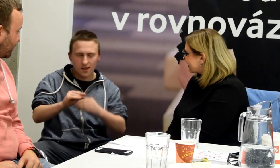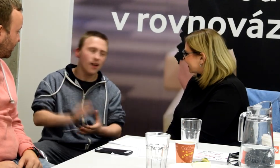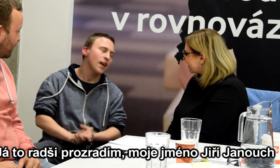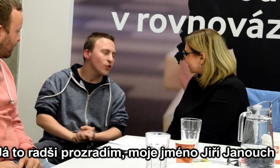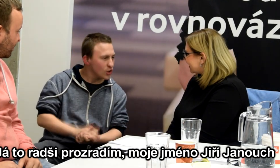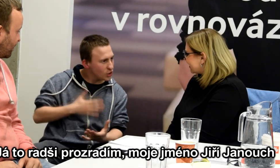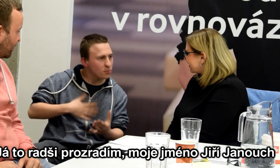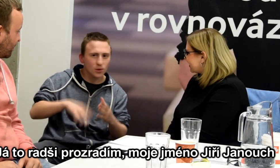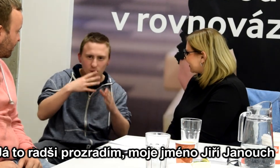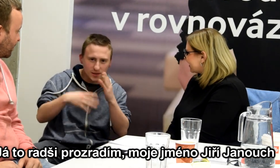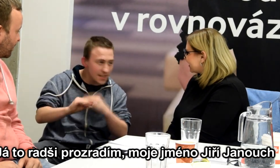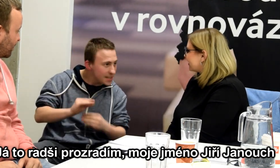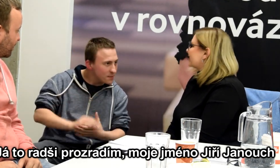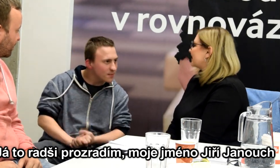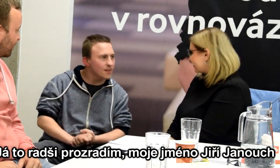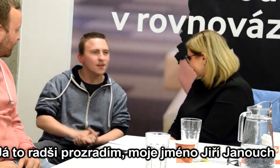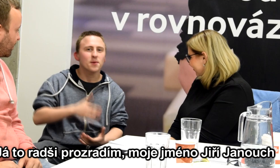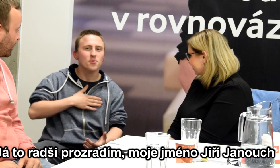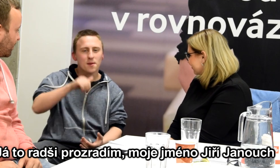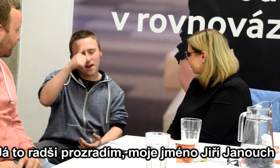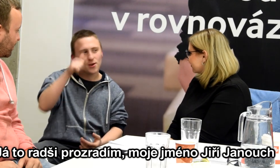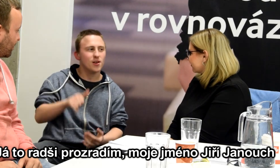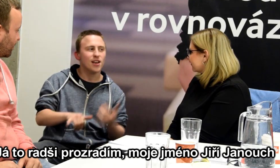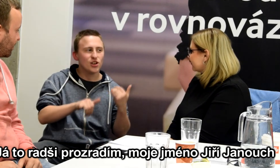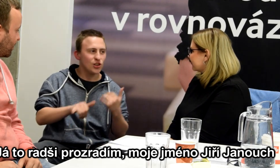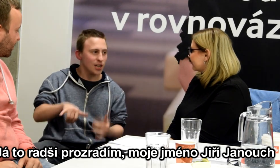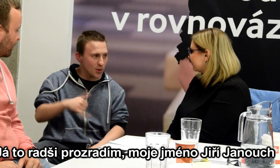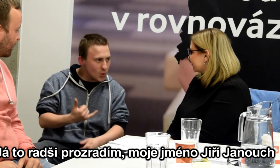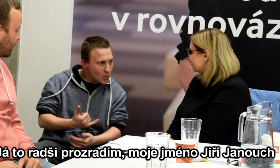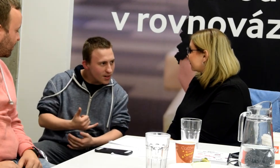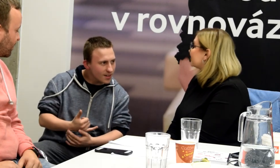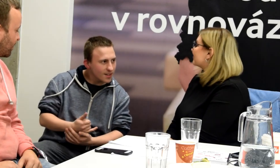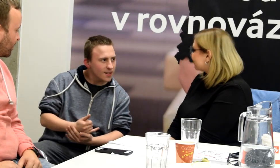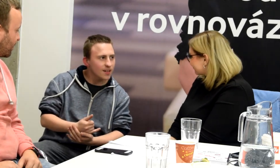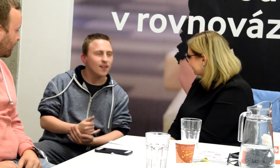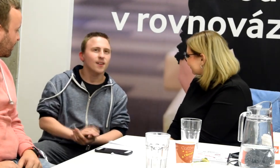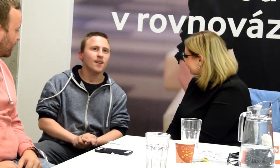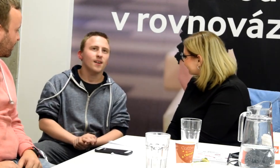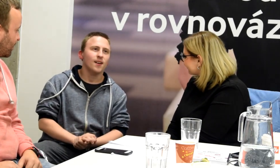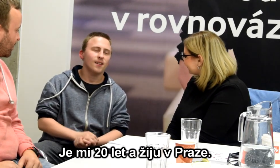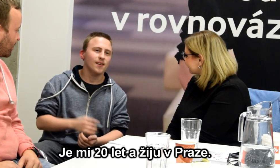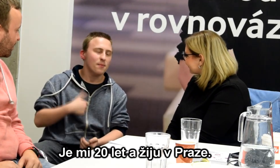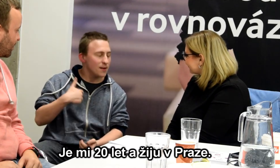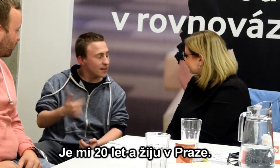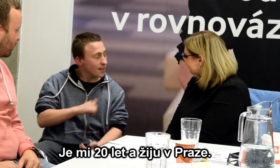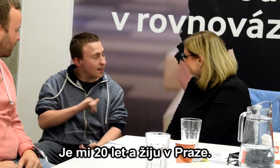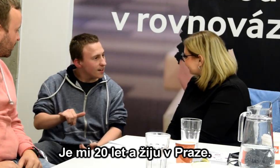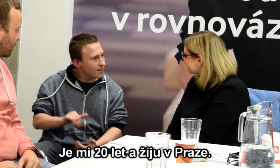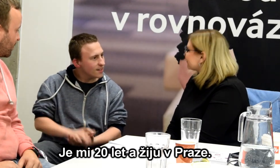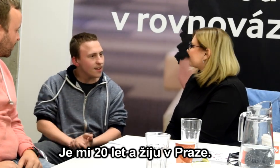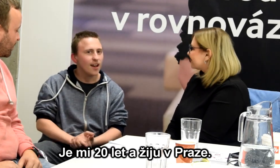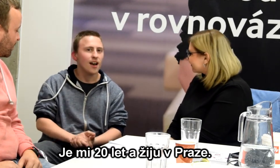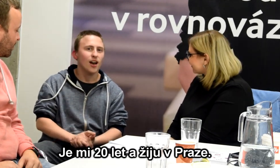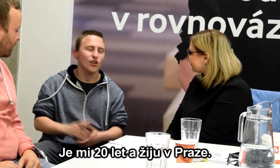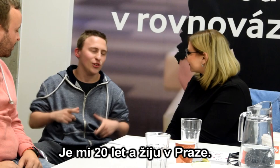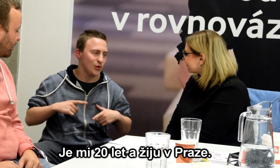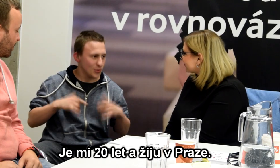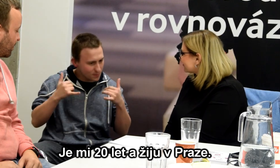Já to radši prozradím. Moje jméno je Jiří Janouch. Je mi 20 let a žiju v